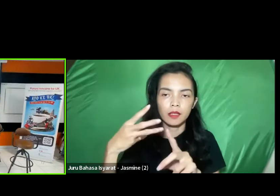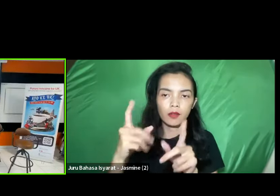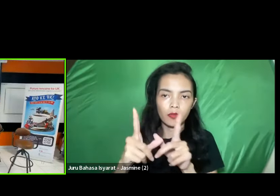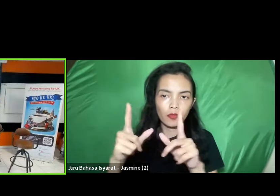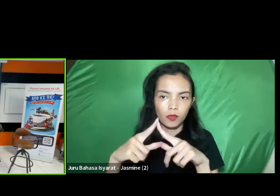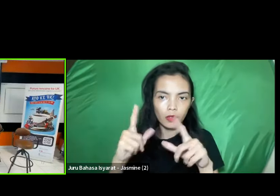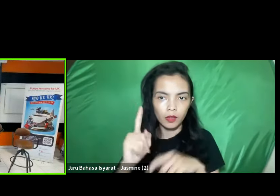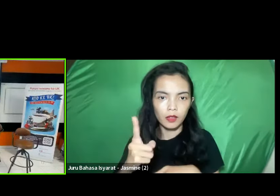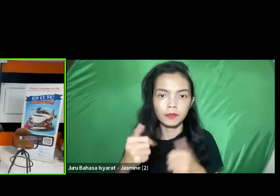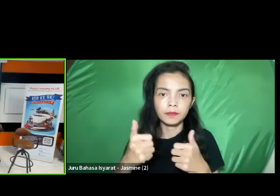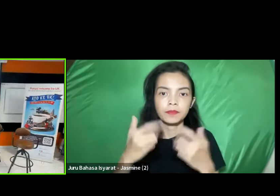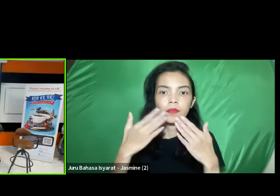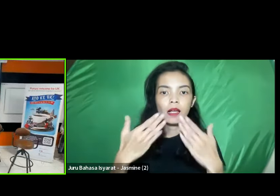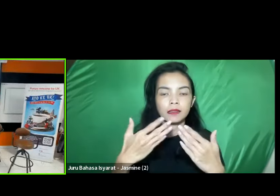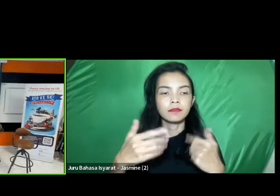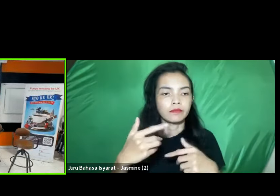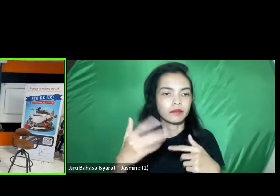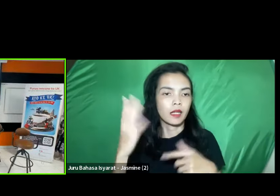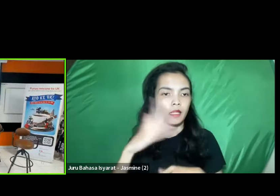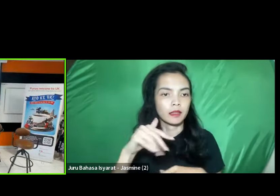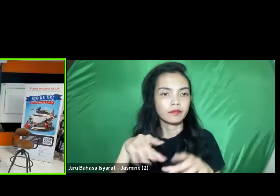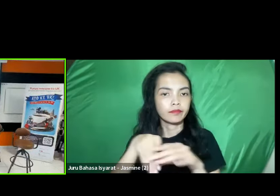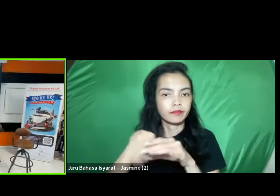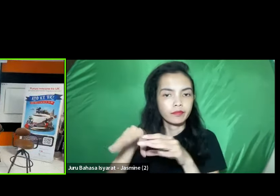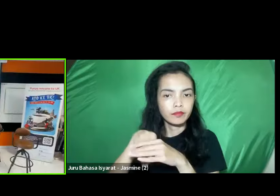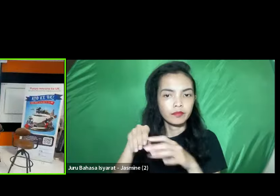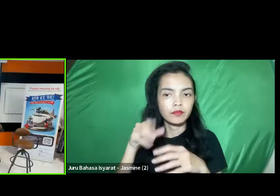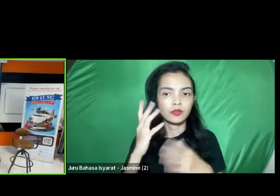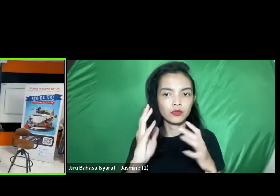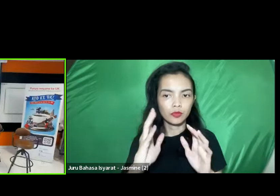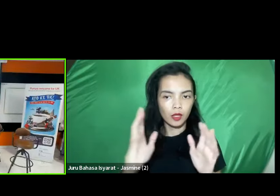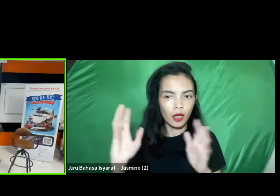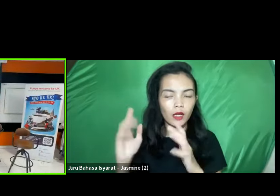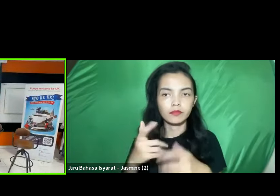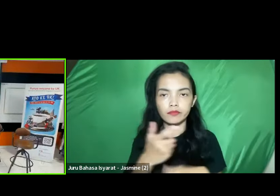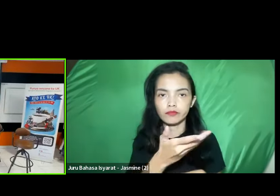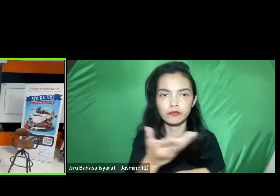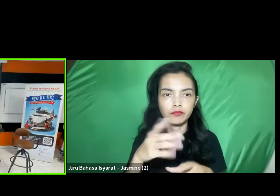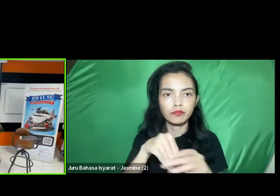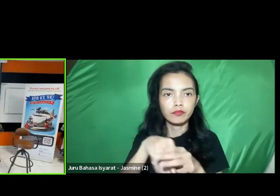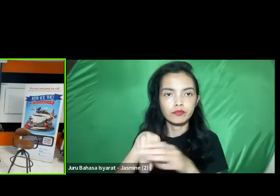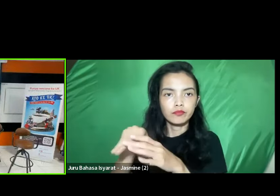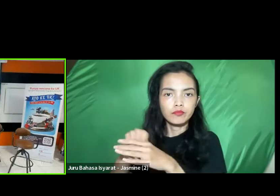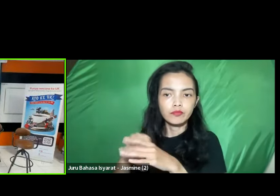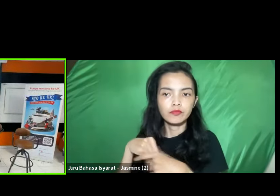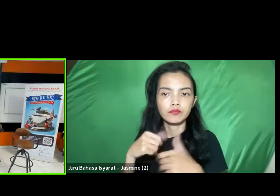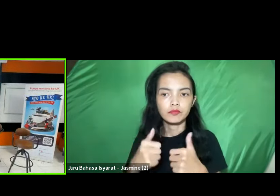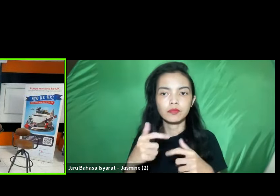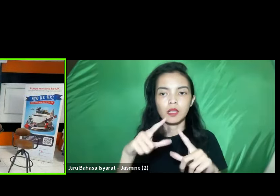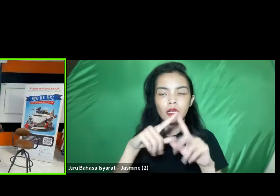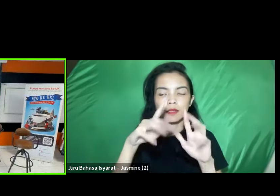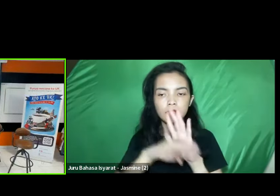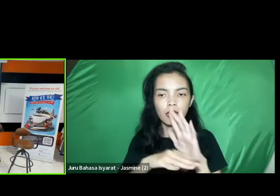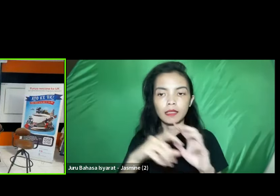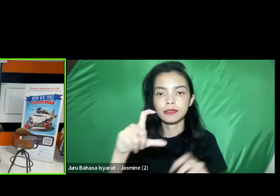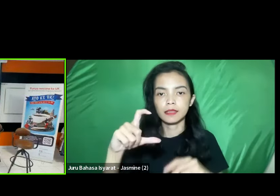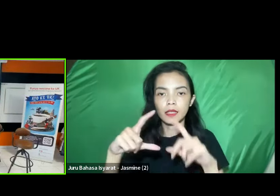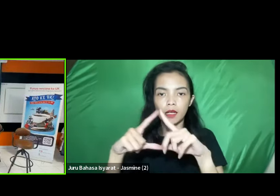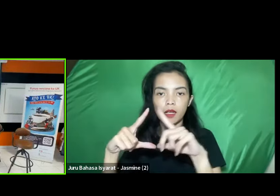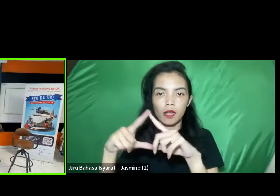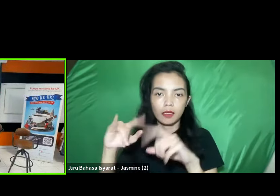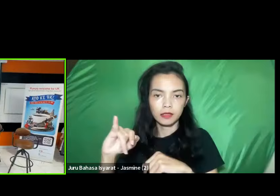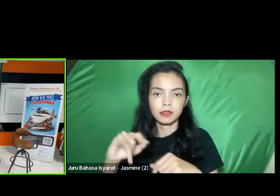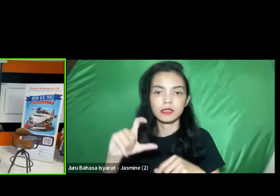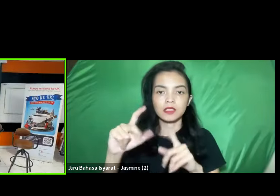terima kasih atas kedatangannya hari ini Eh ini adalah ee acara yang dibuat sama caiai Ching